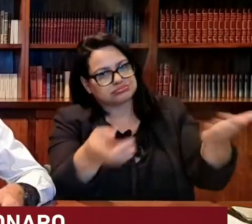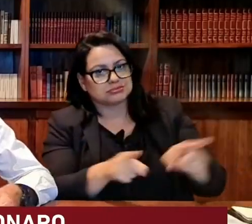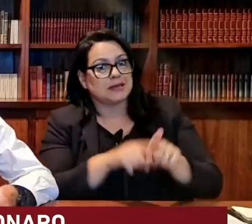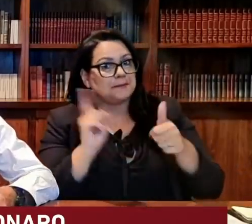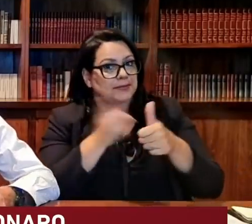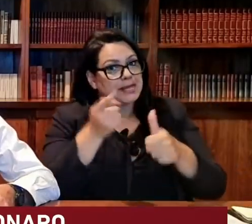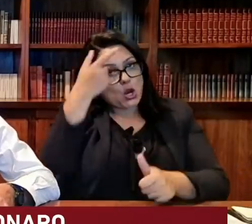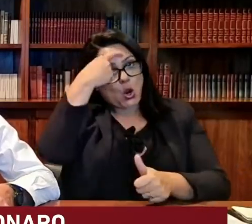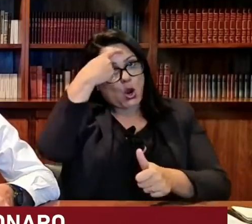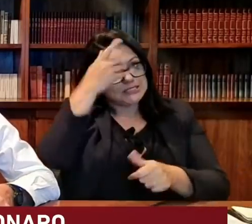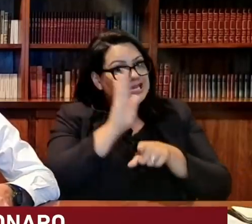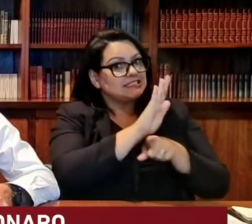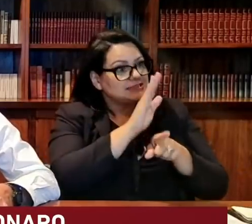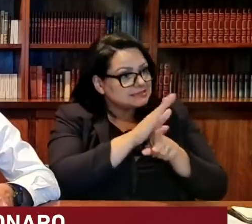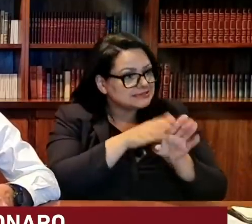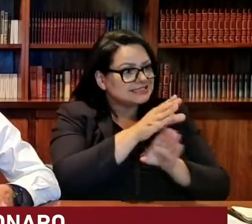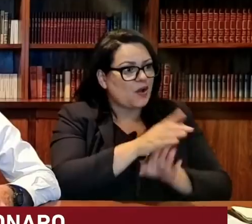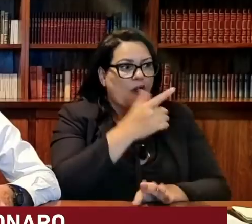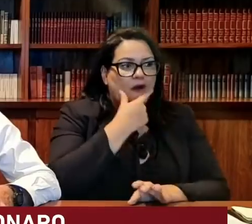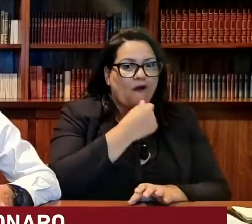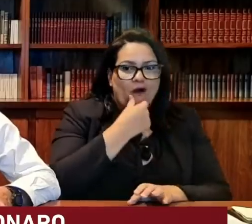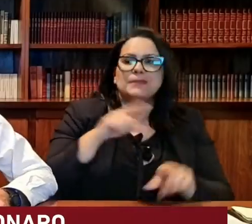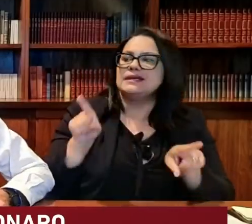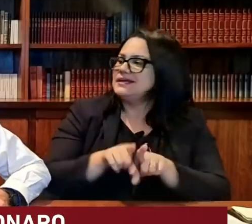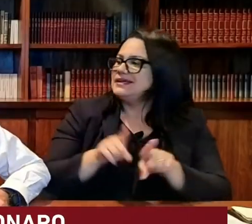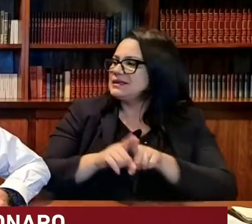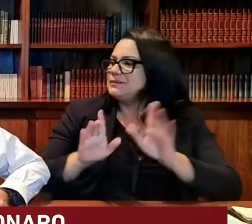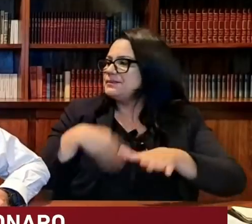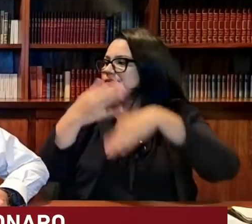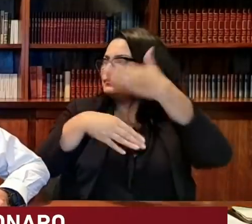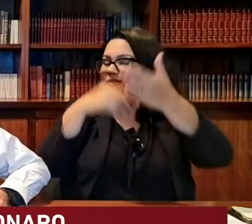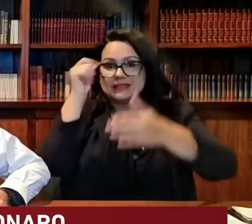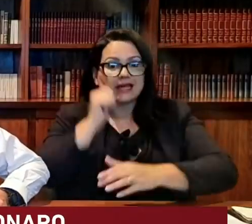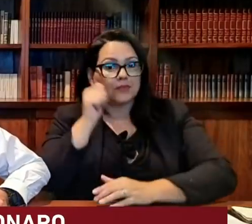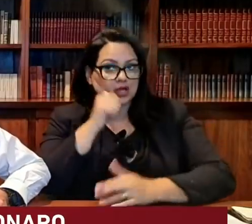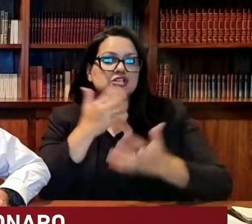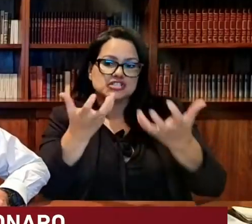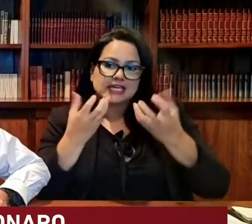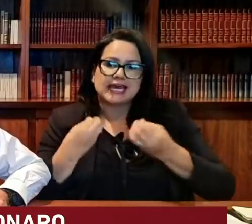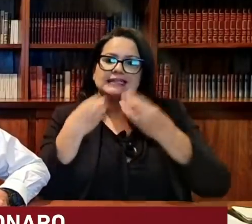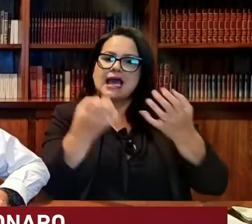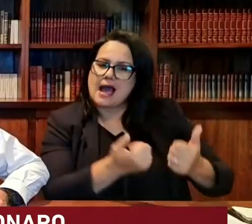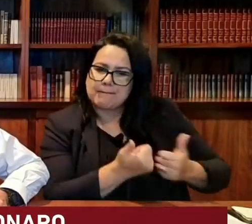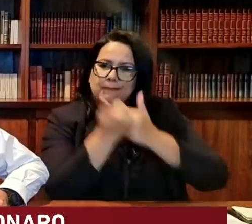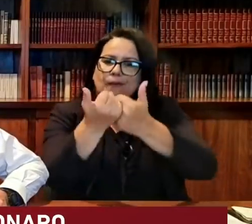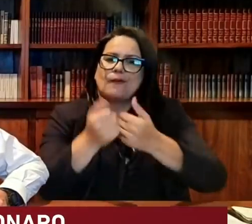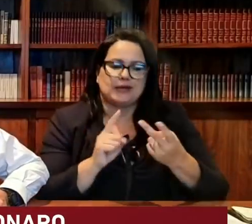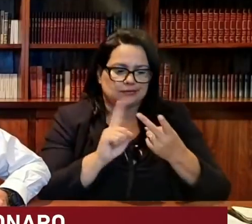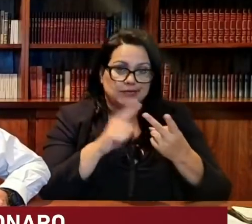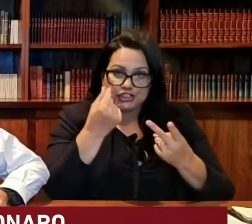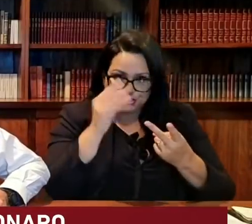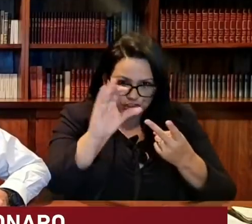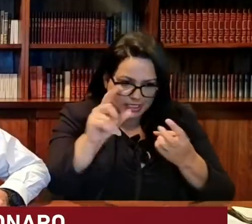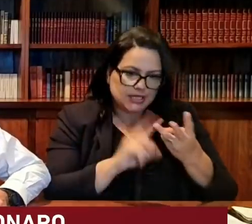homens e pela progressão, pelo crescimento das mulheres. A gente quer dar apoio, capital,